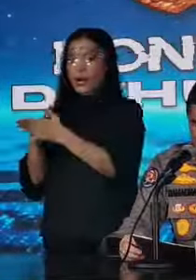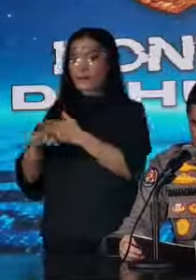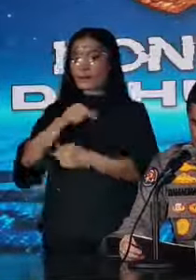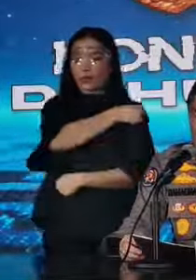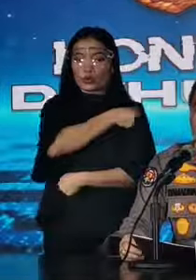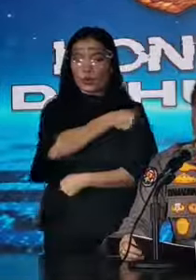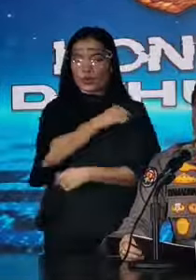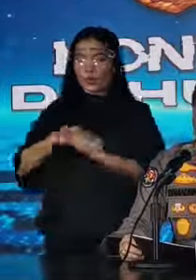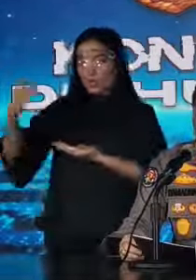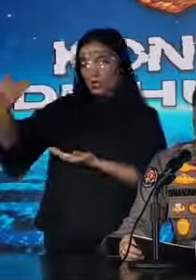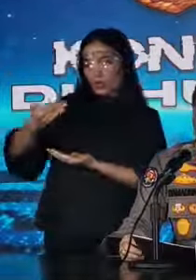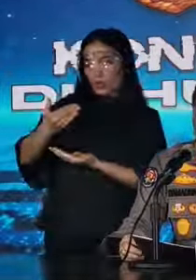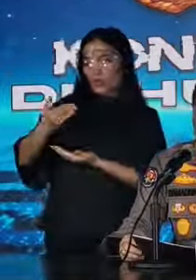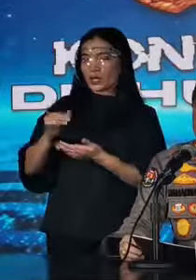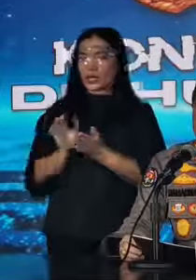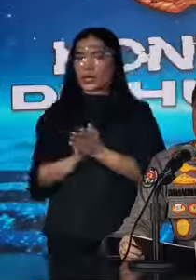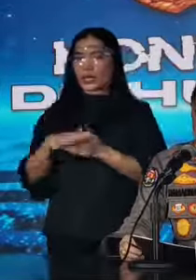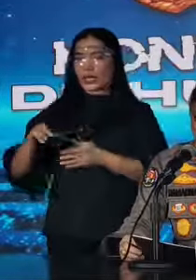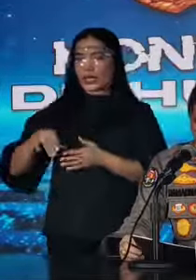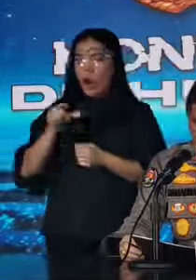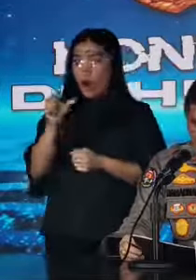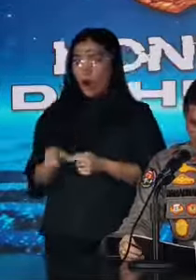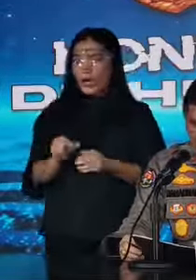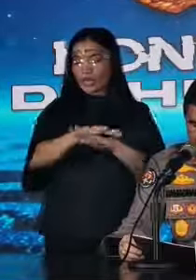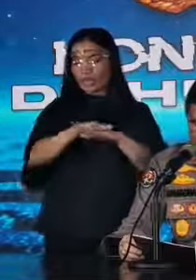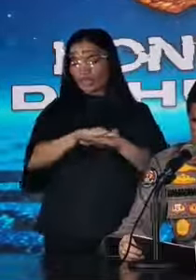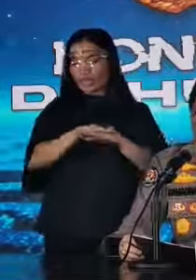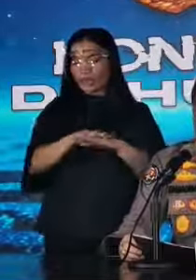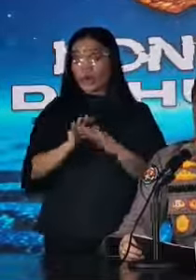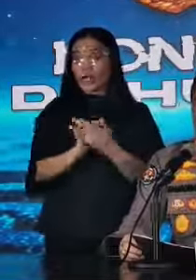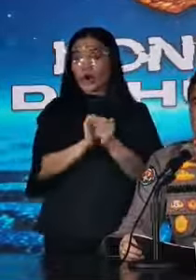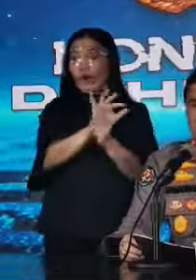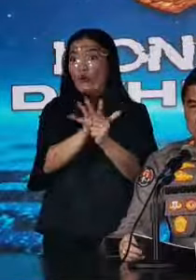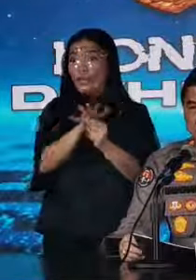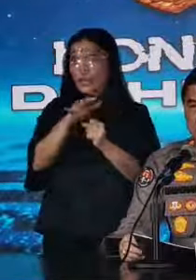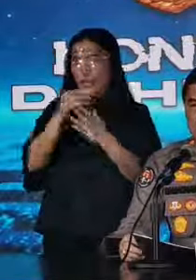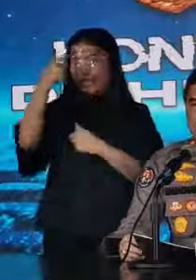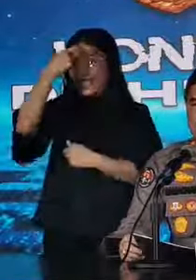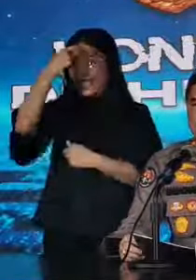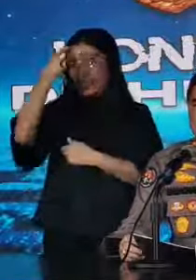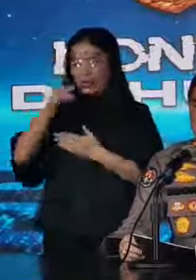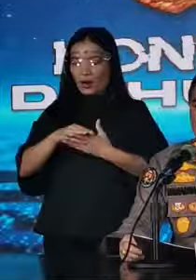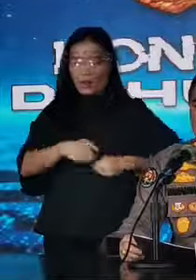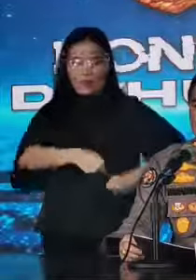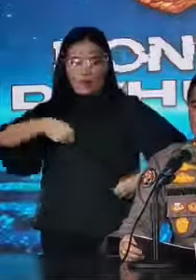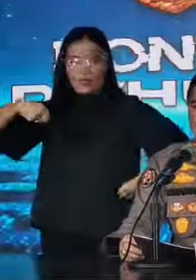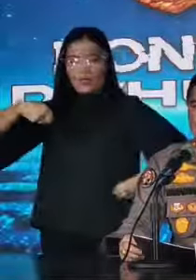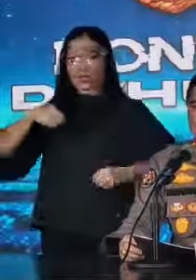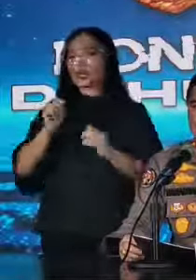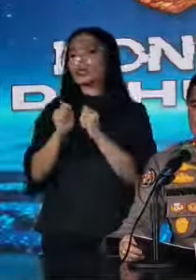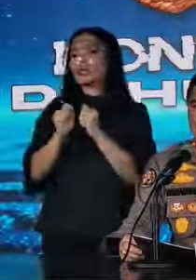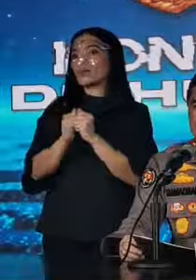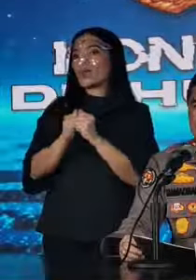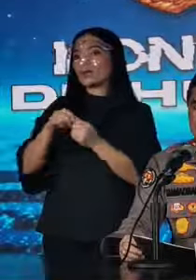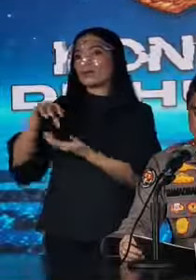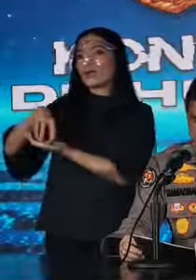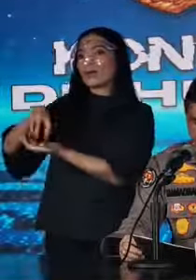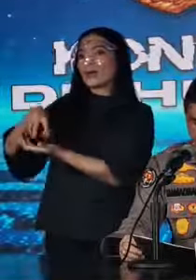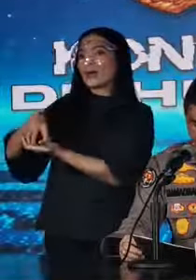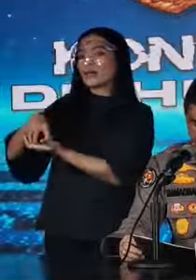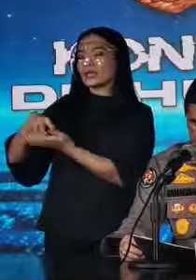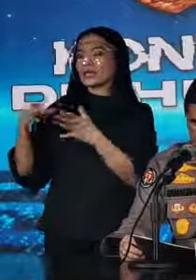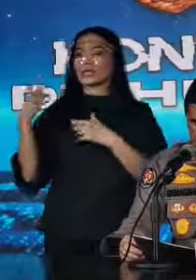COVID-19 oleh tersangka dengan menggunakan senjata tajam yang dilakukan di